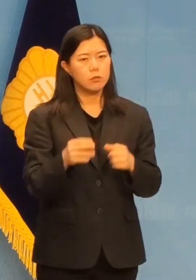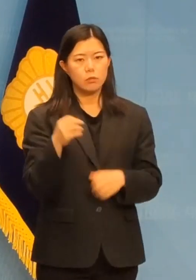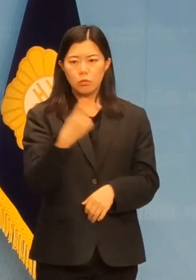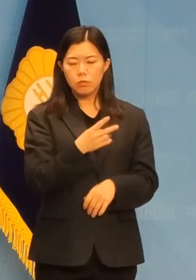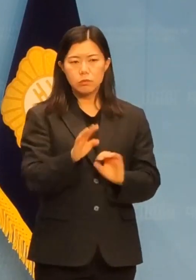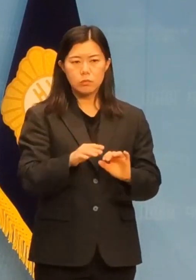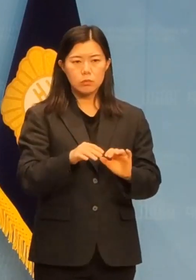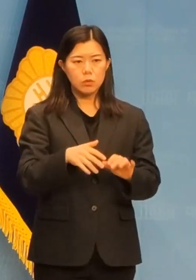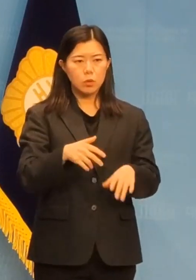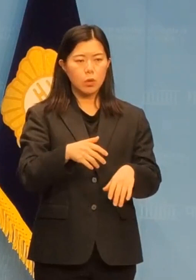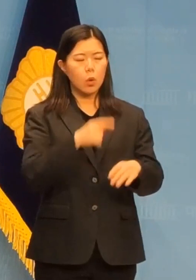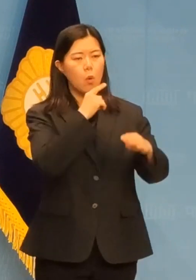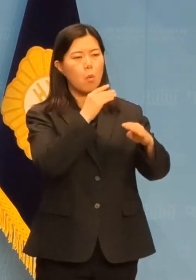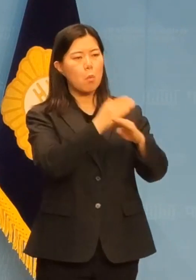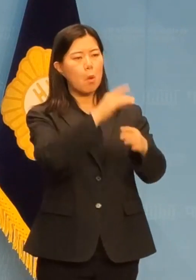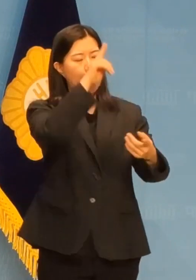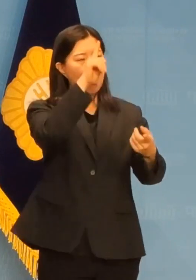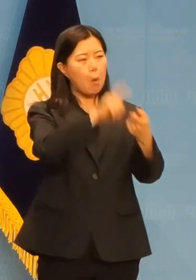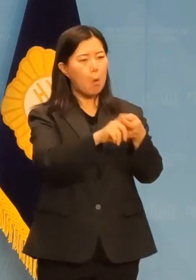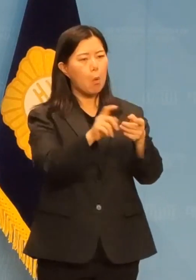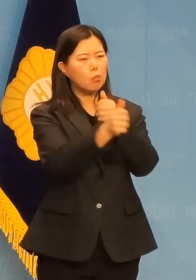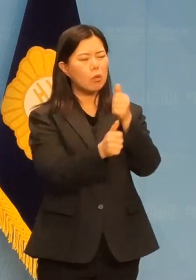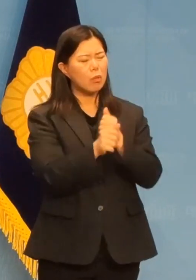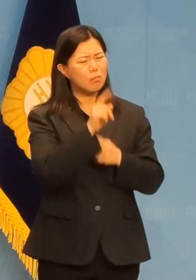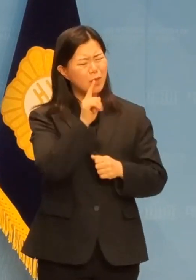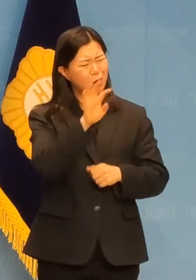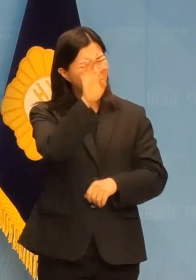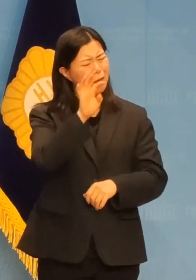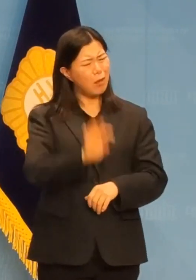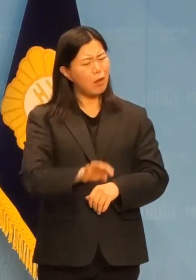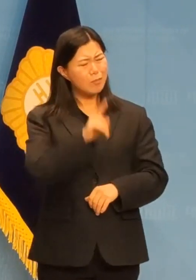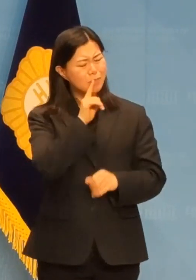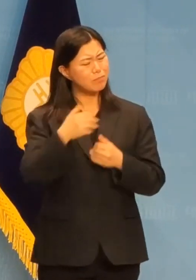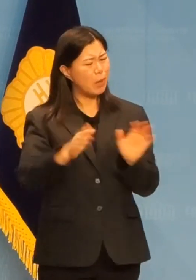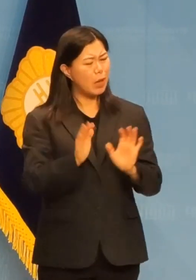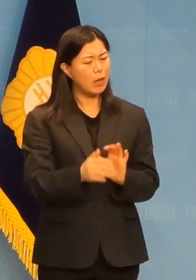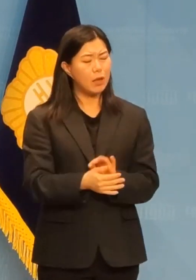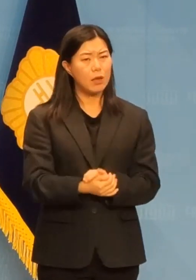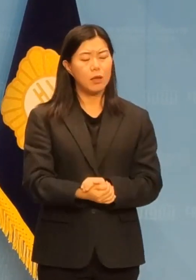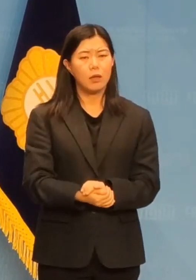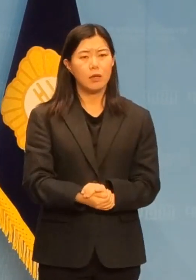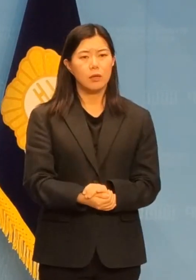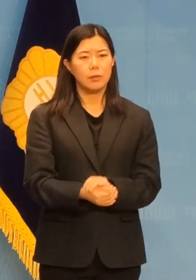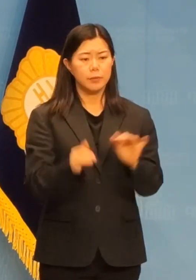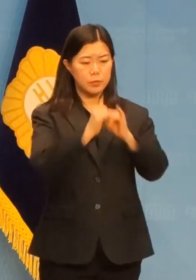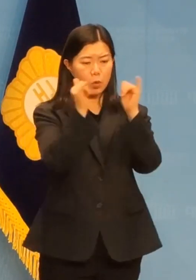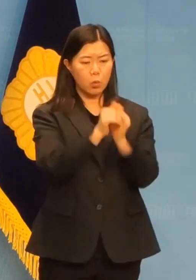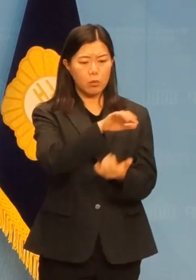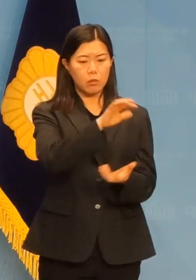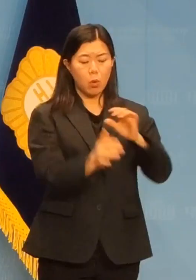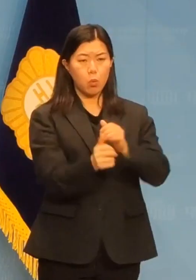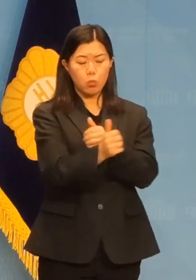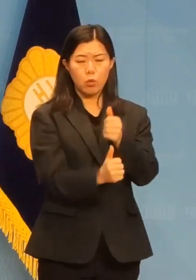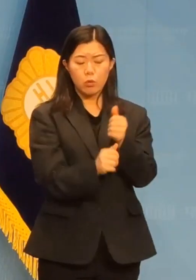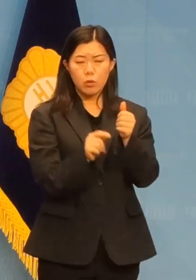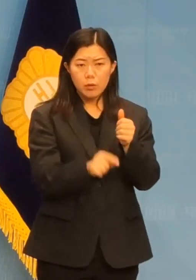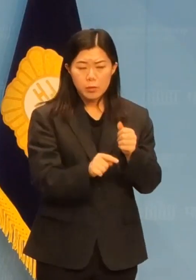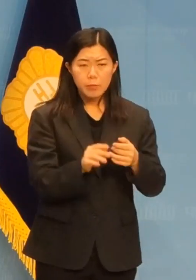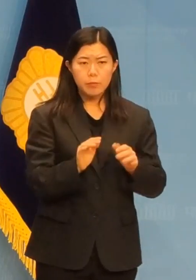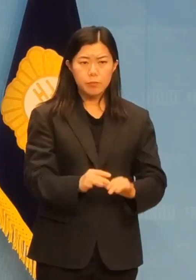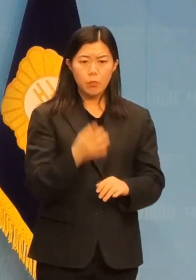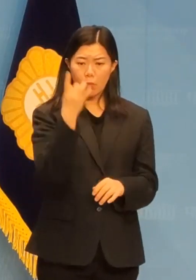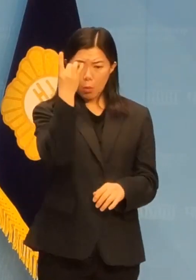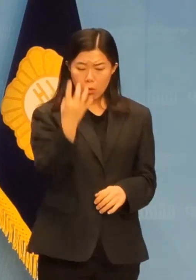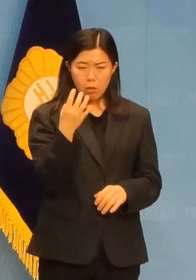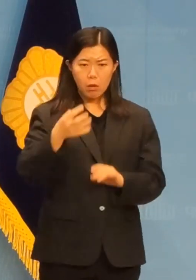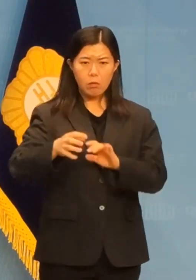종북위원회라 불러야 할 정도라는 망발까지 서슴지 않았습니다. 사회대개혁위원회는 그 존재